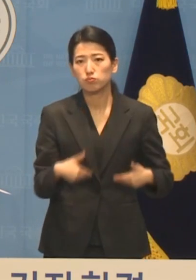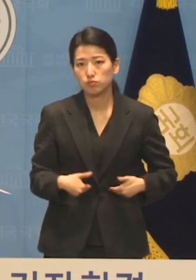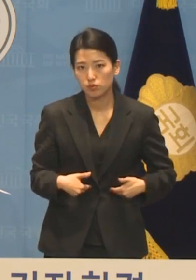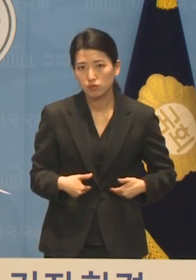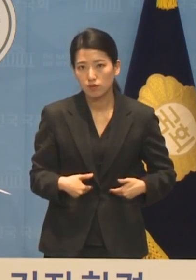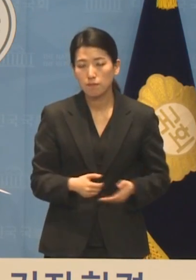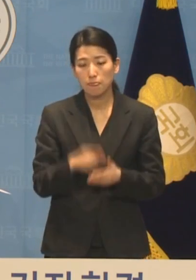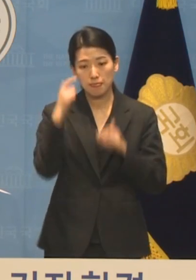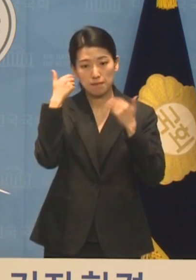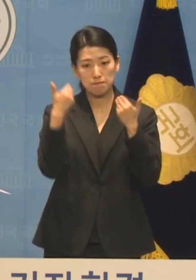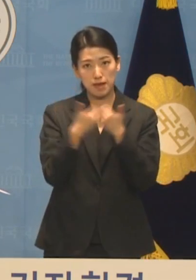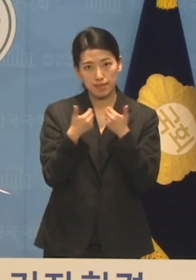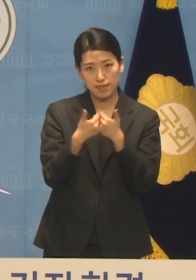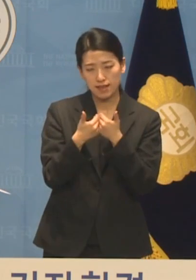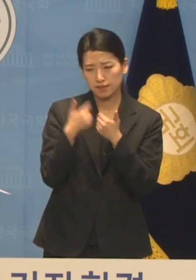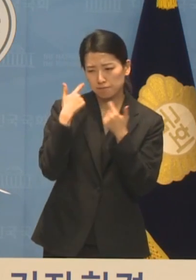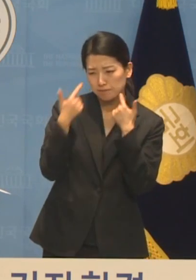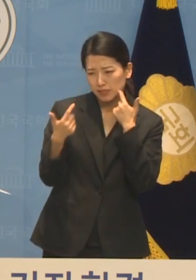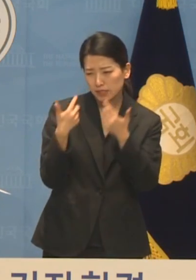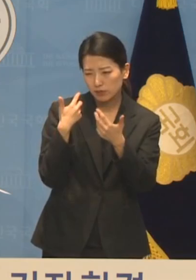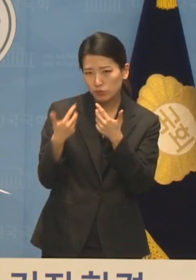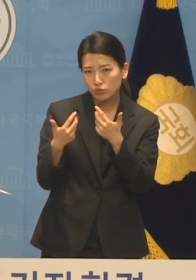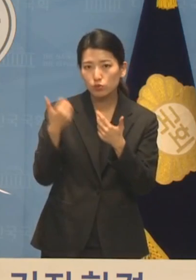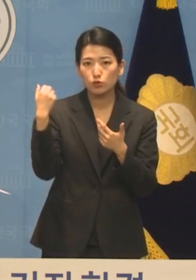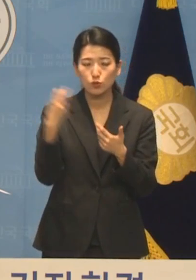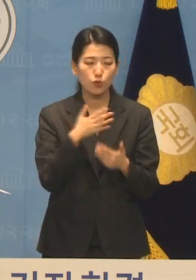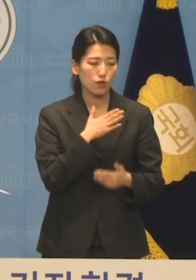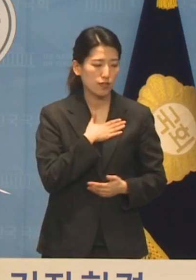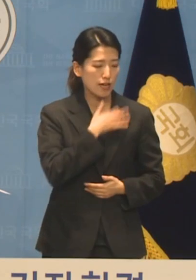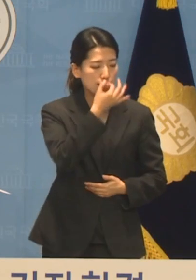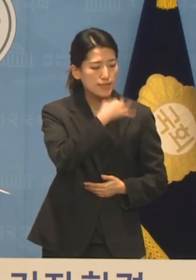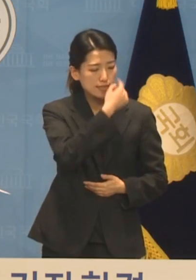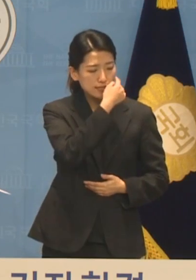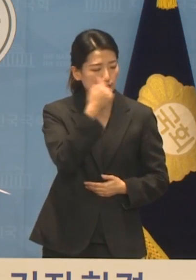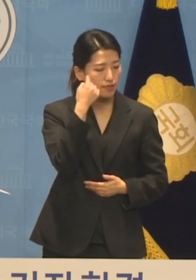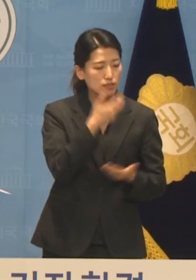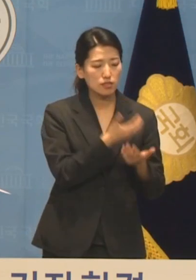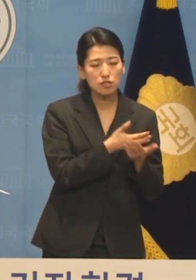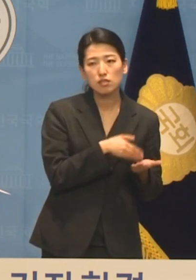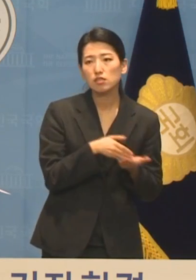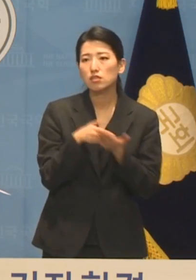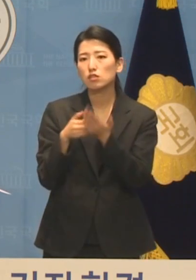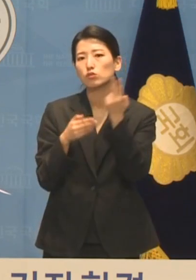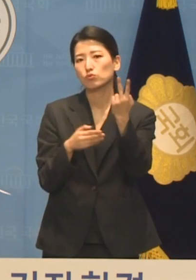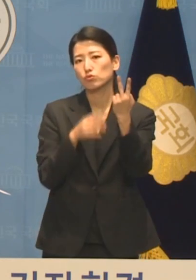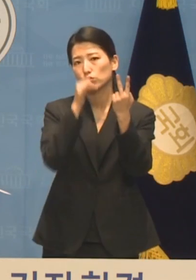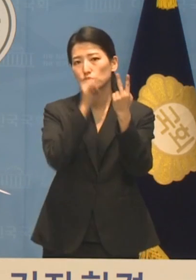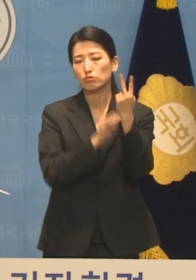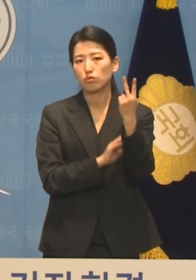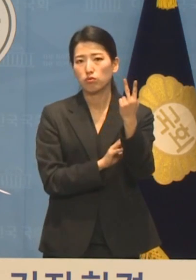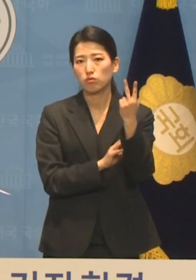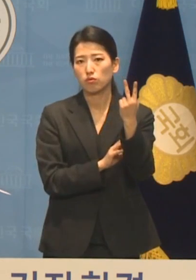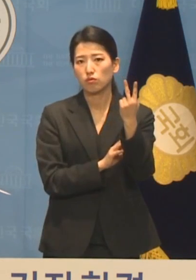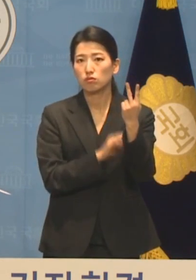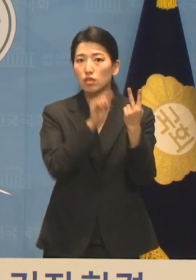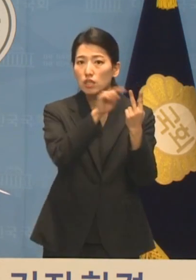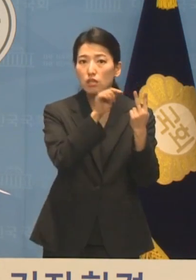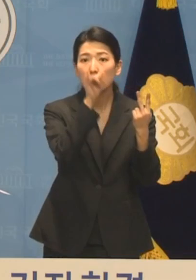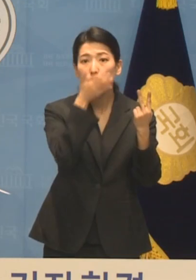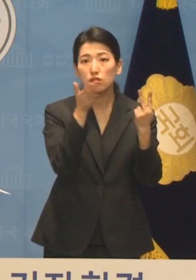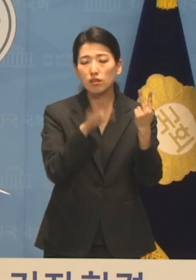반대 신문권과 자신에게 유리한 증거를 제출할 수 있는 증거 신청권입니다. 이를 공격하는 측과 맞춘다는